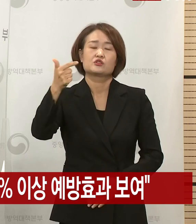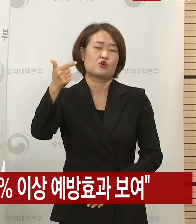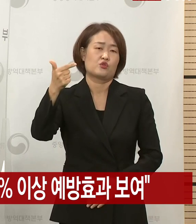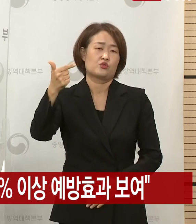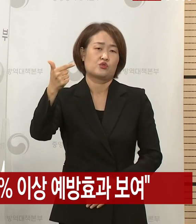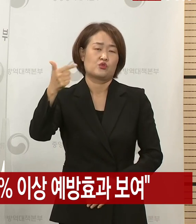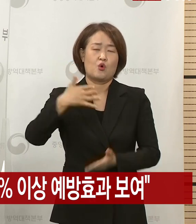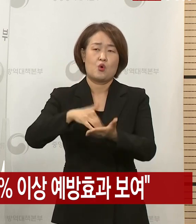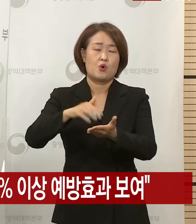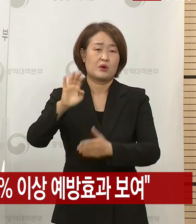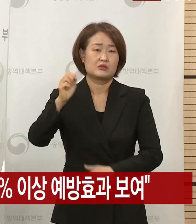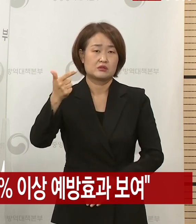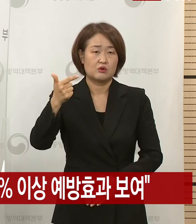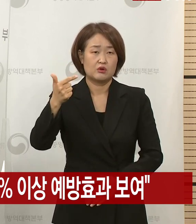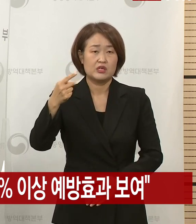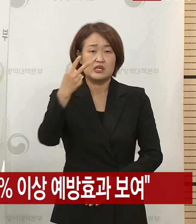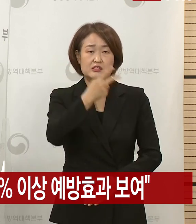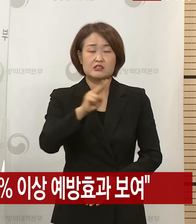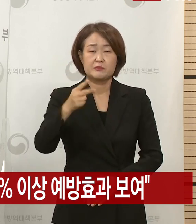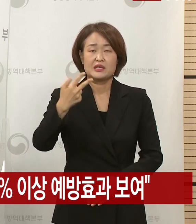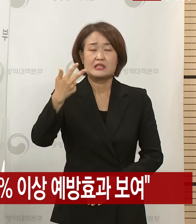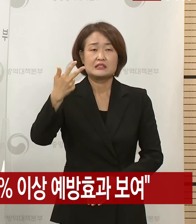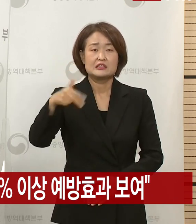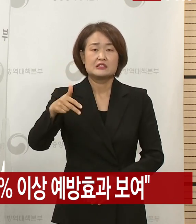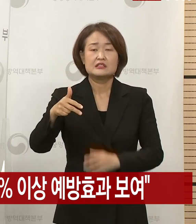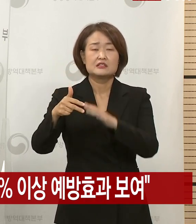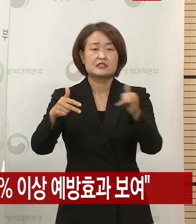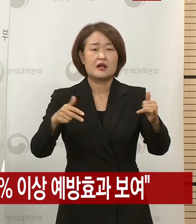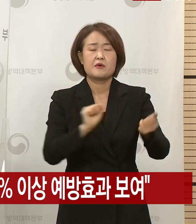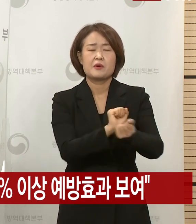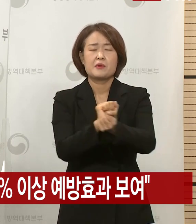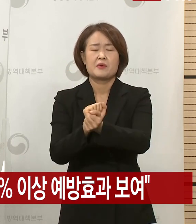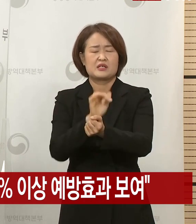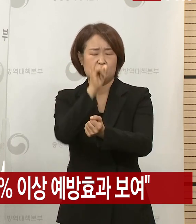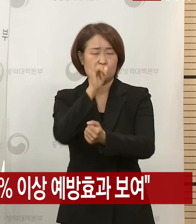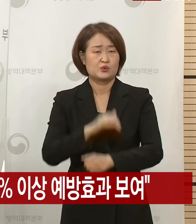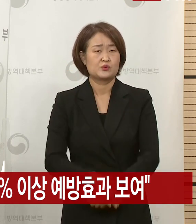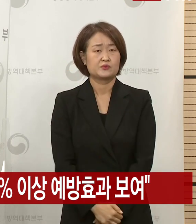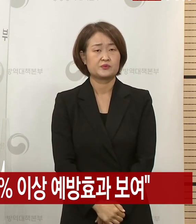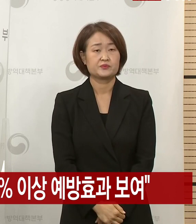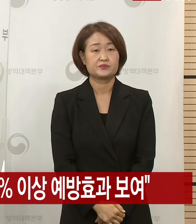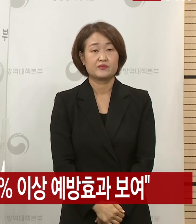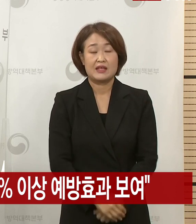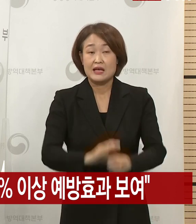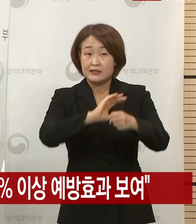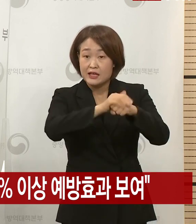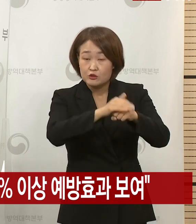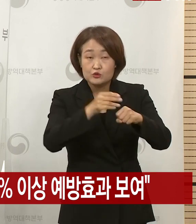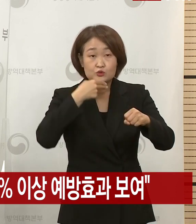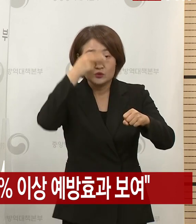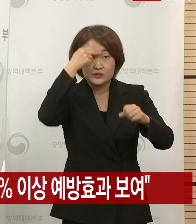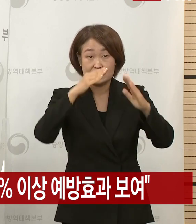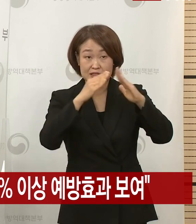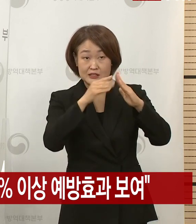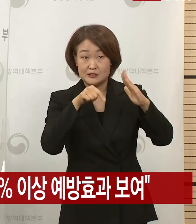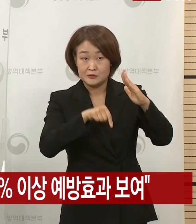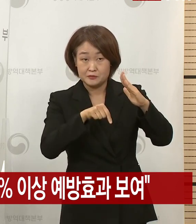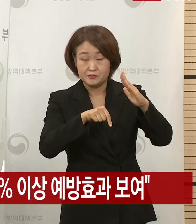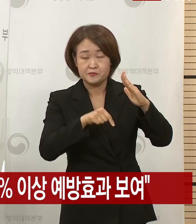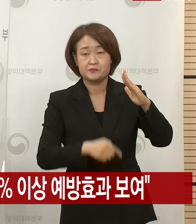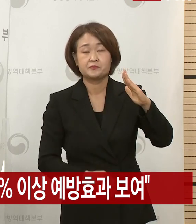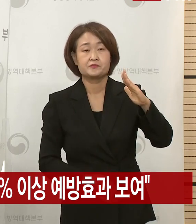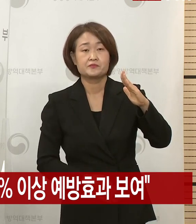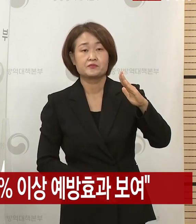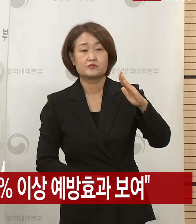46건으로 2227명의 환자가 발생하였습니다. 대구 유흥주점 관련 사례의